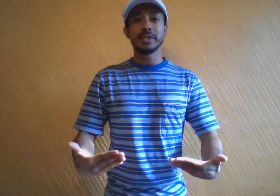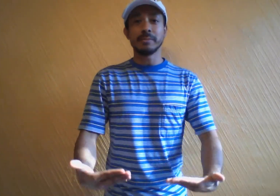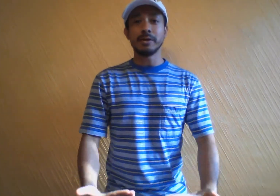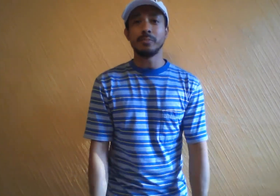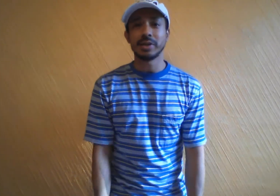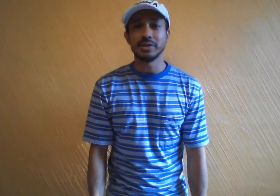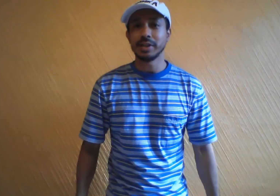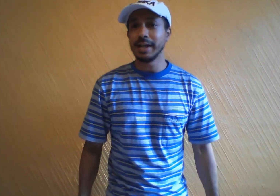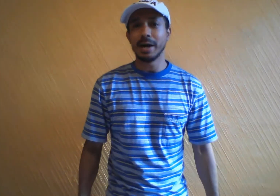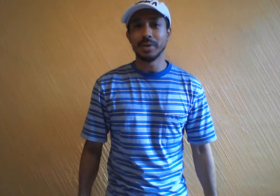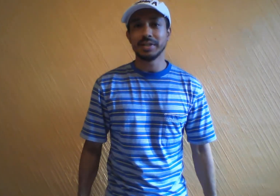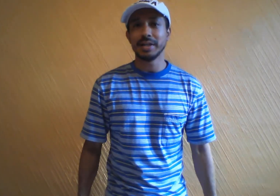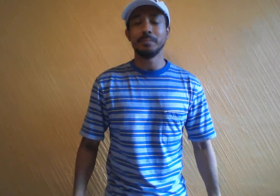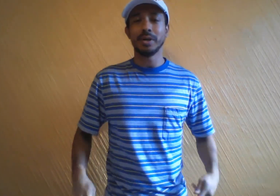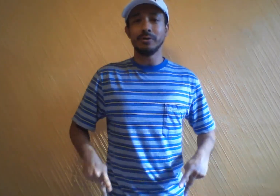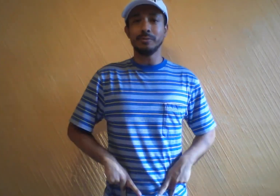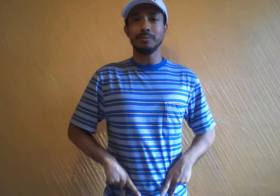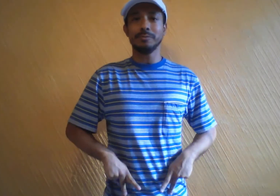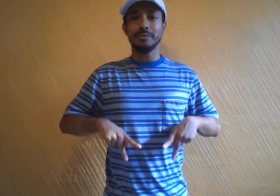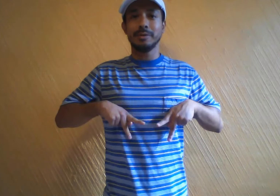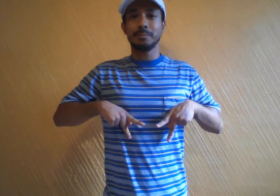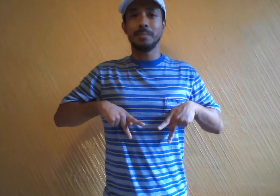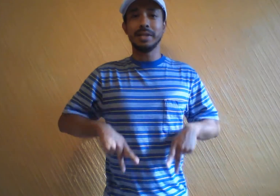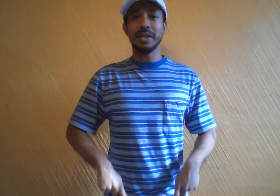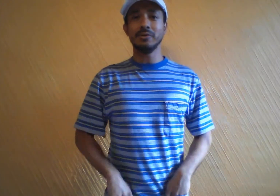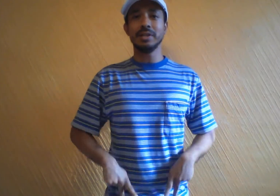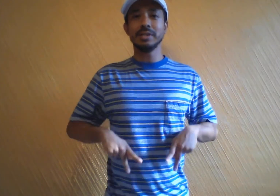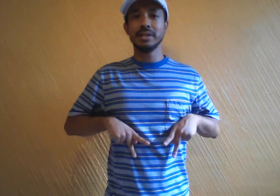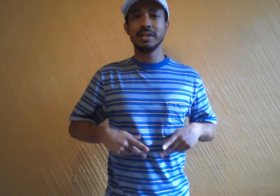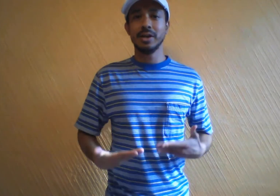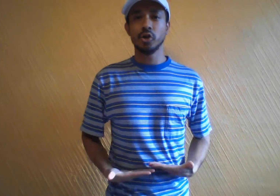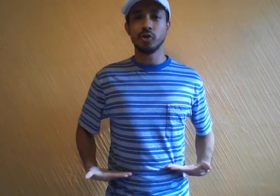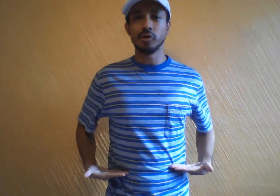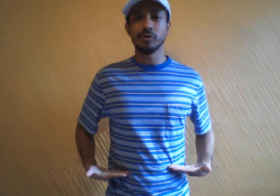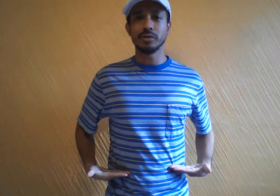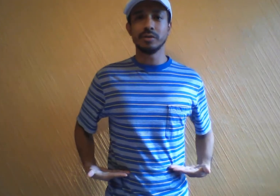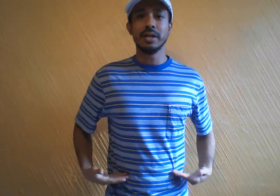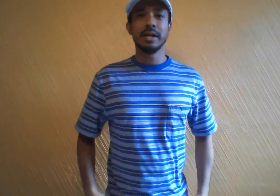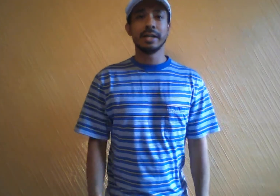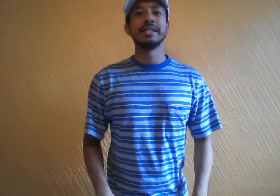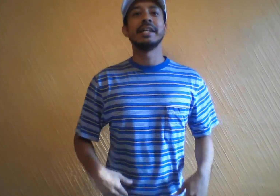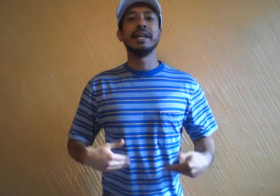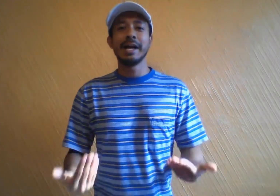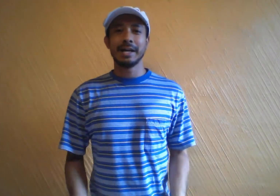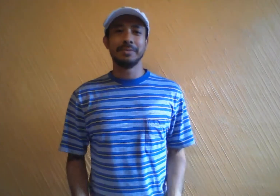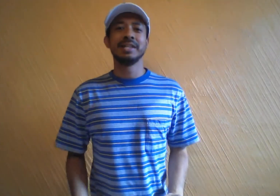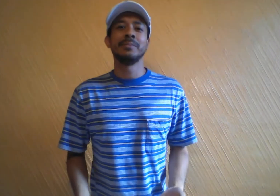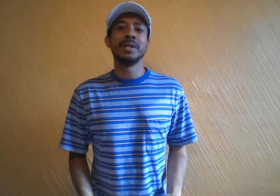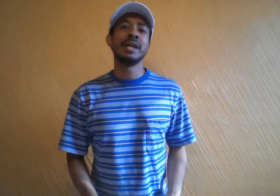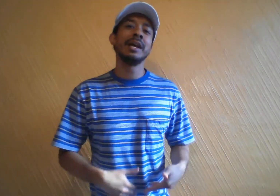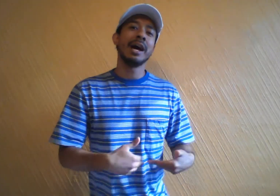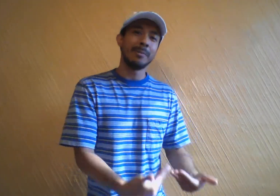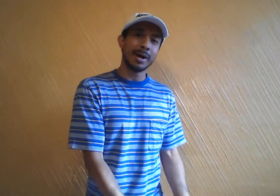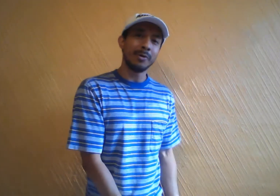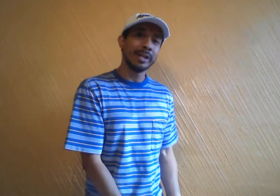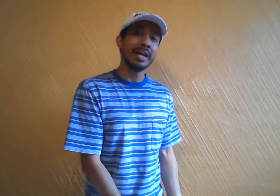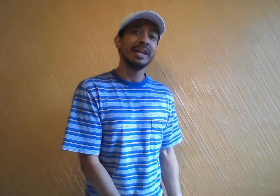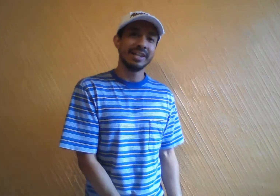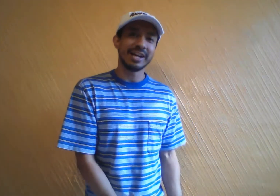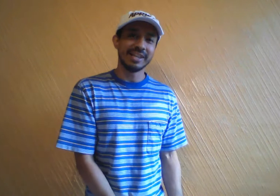más abajo porque no se aprecia, pero pantalones cortos, que sería evidentemente abajo de la